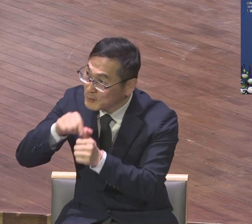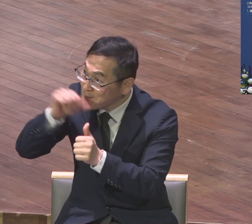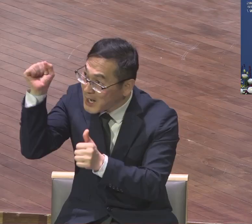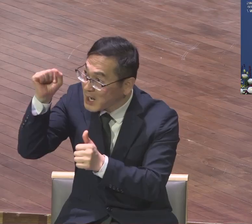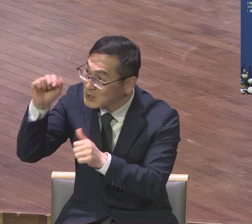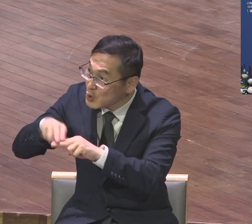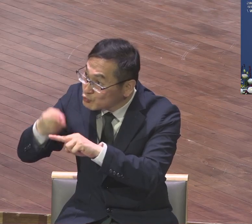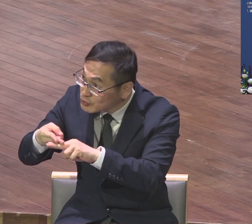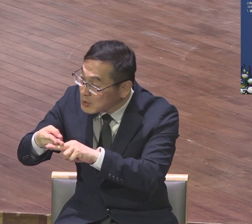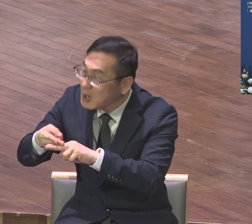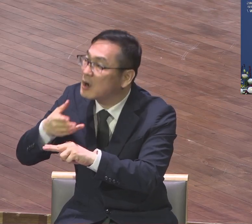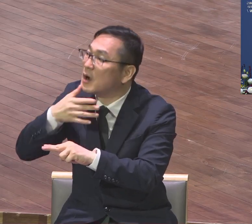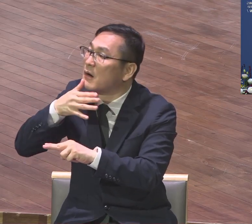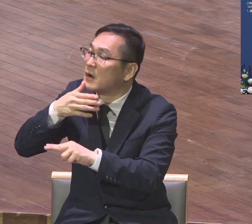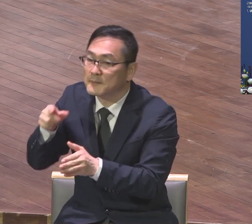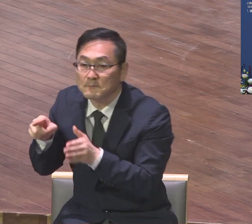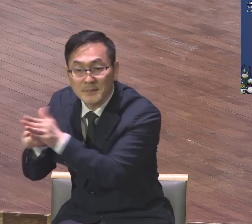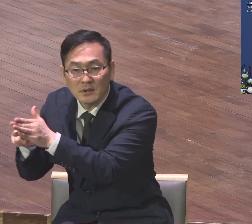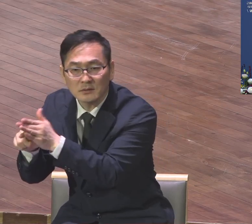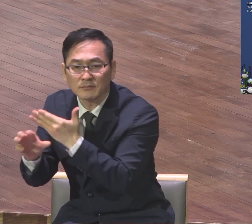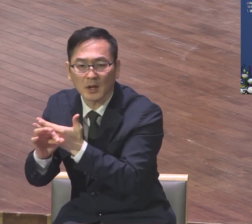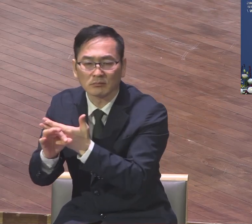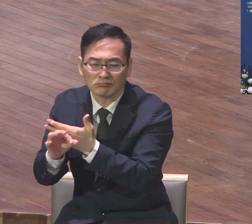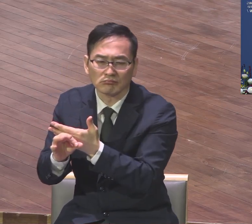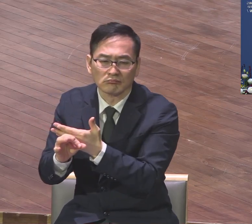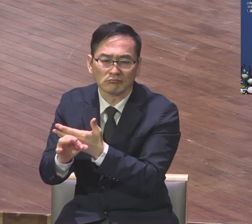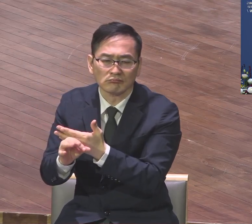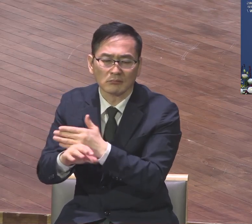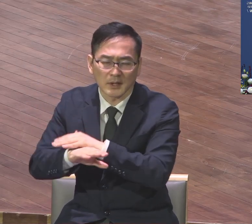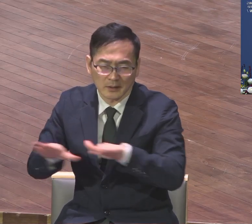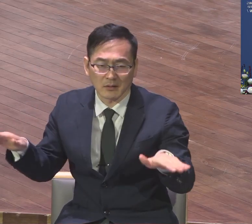끝나는 거라니까요. 그 토달면 안 돼요. 토달면 안 돼.